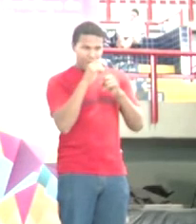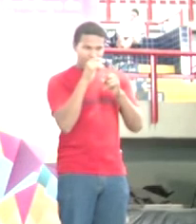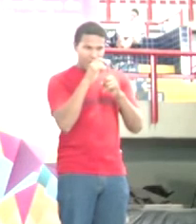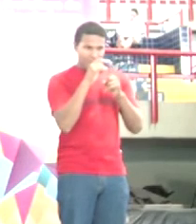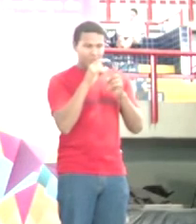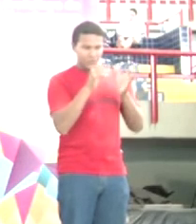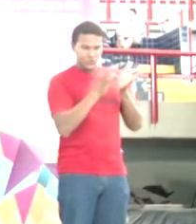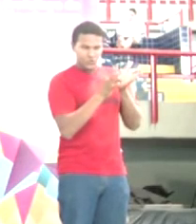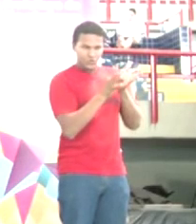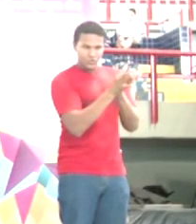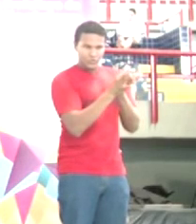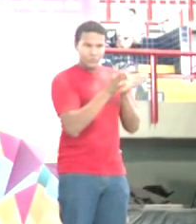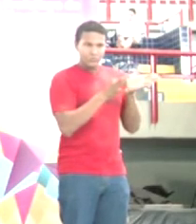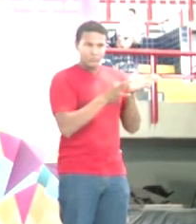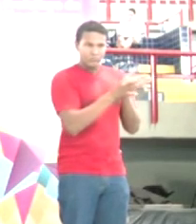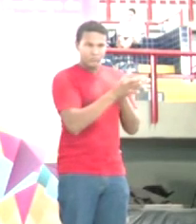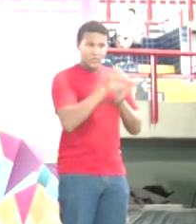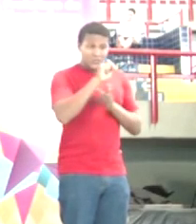do enxofre.